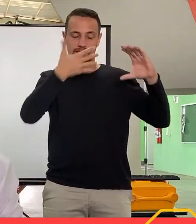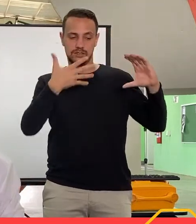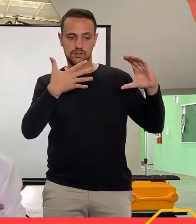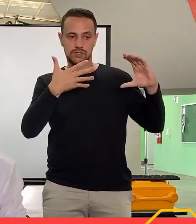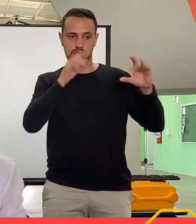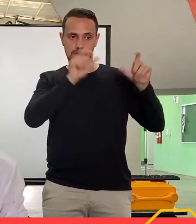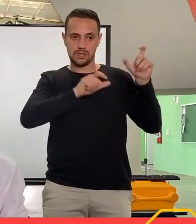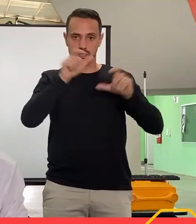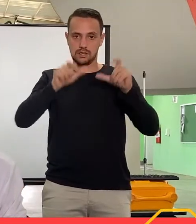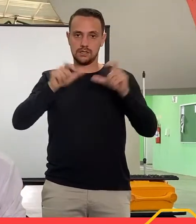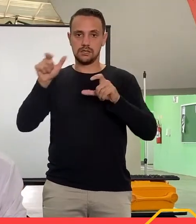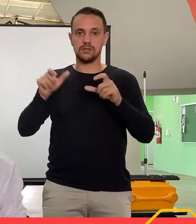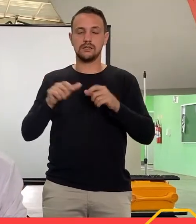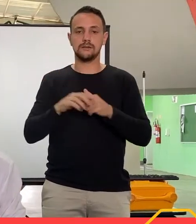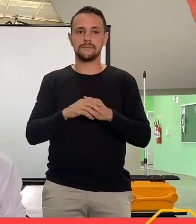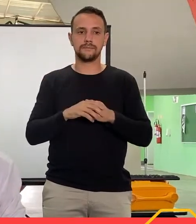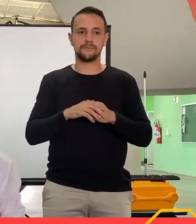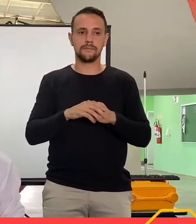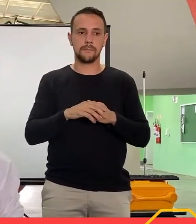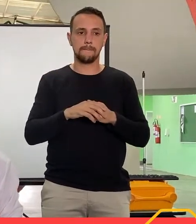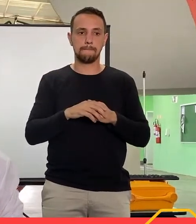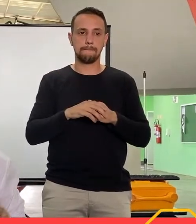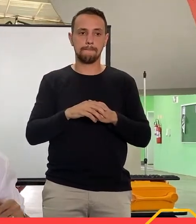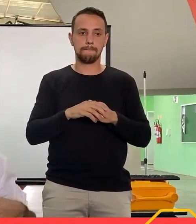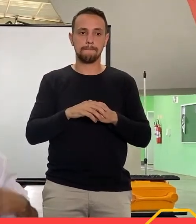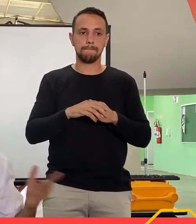características delas, né?